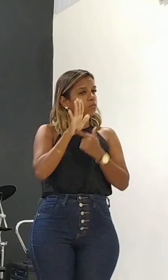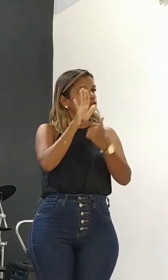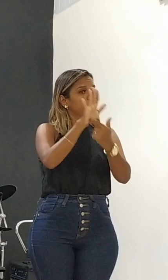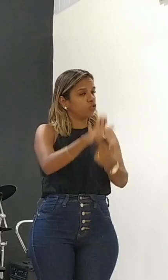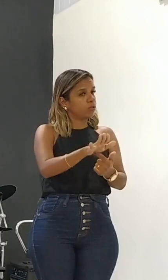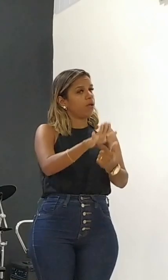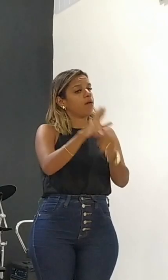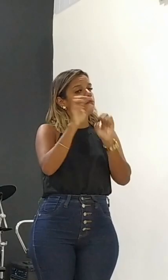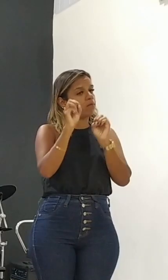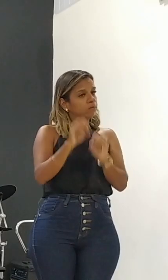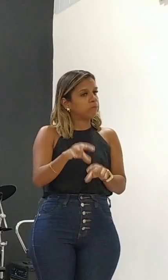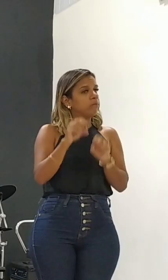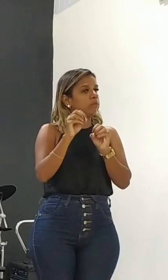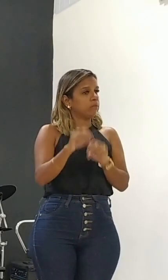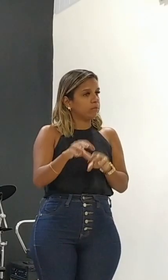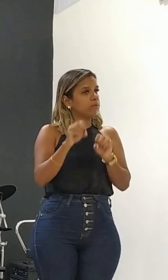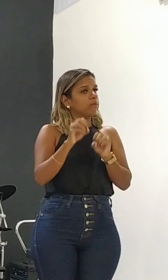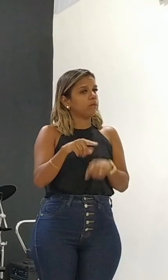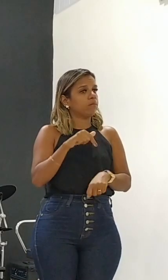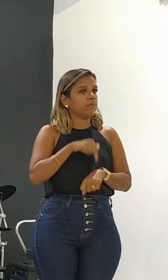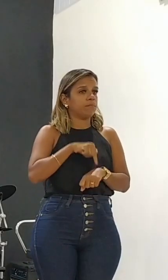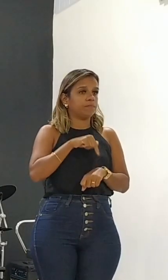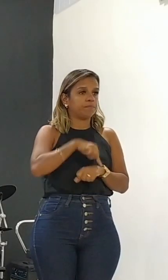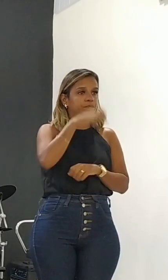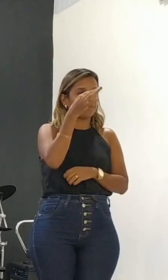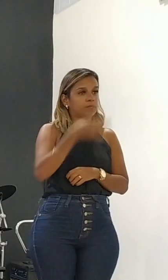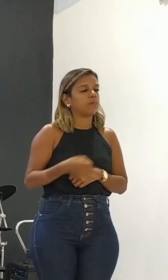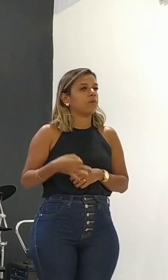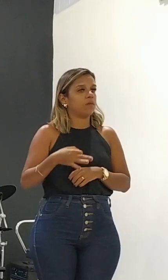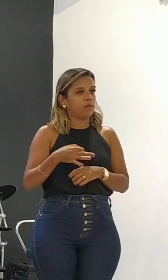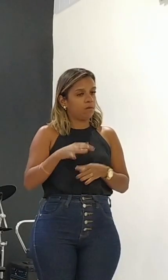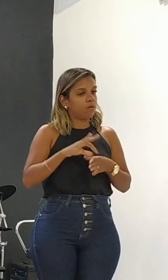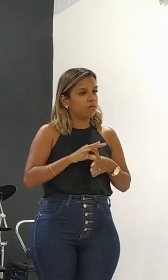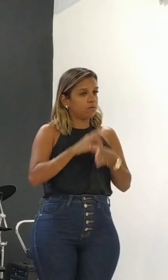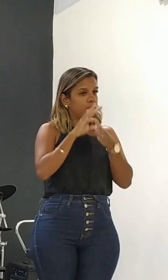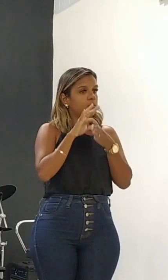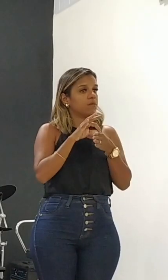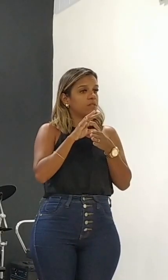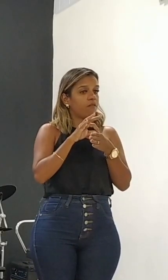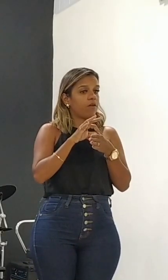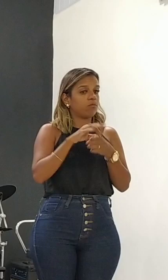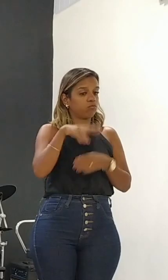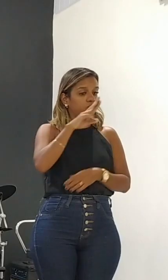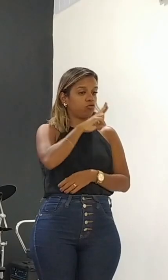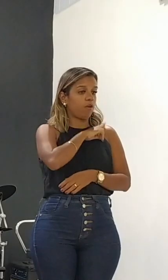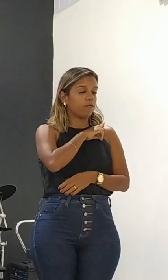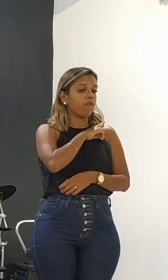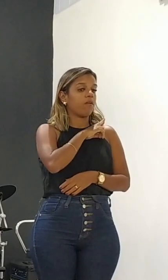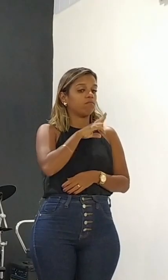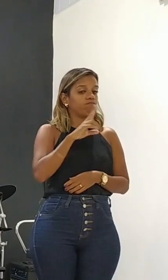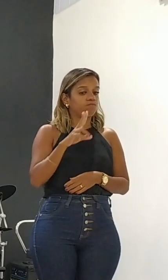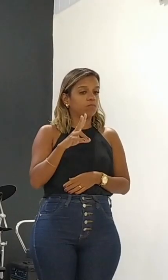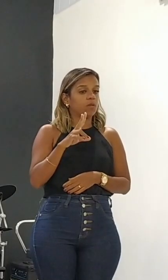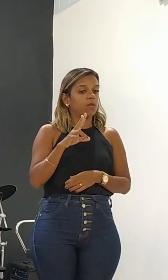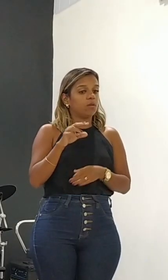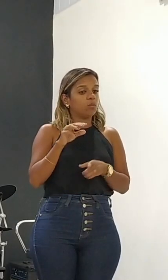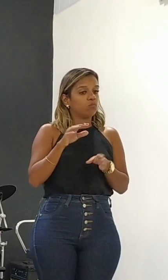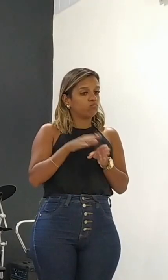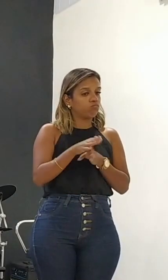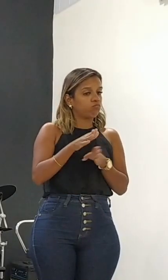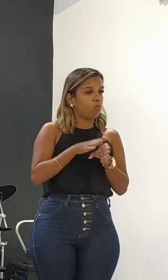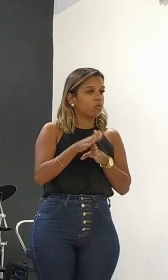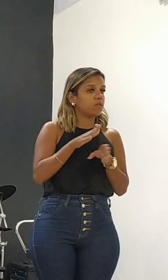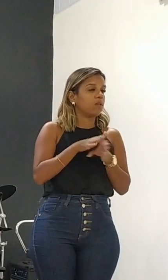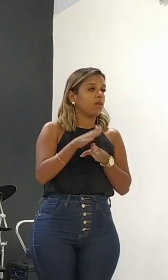corrigir, para poder ensinar no momento certo. A liderança estava por trás, os chefes estavam por detrás